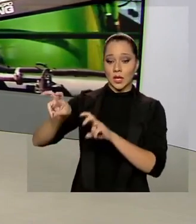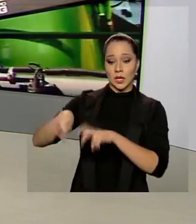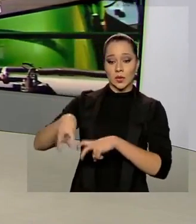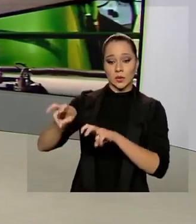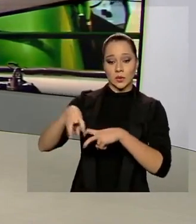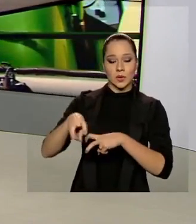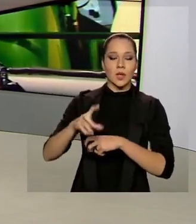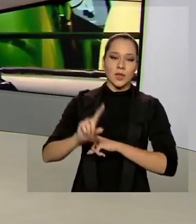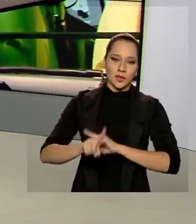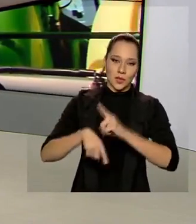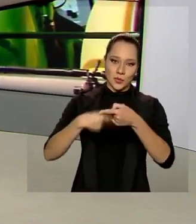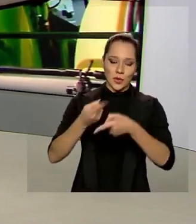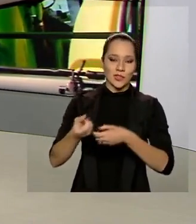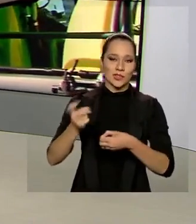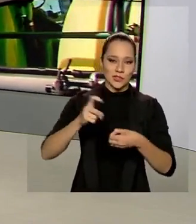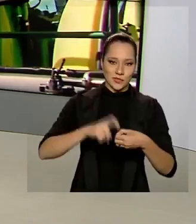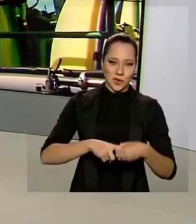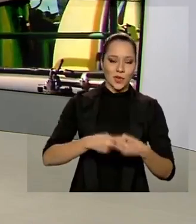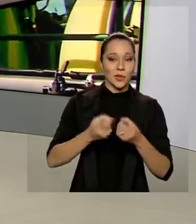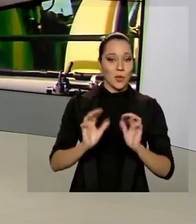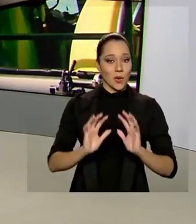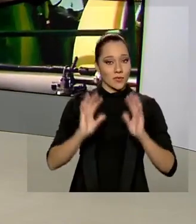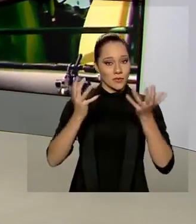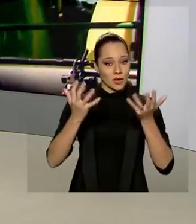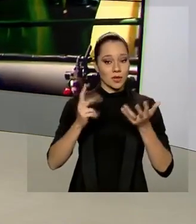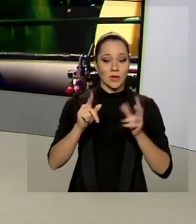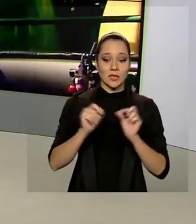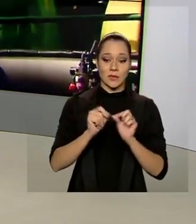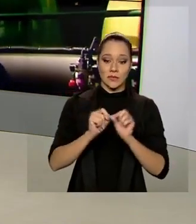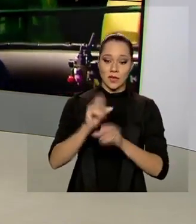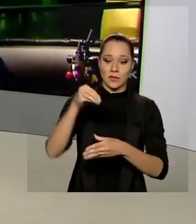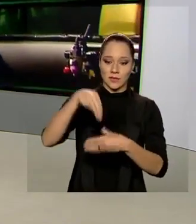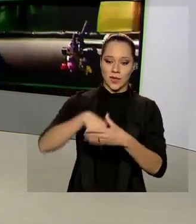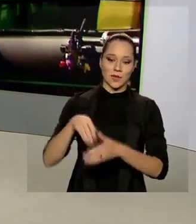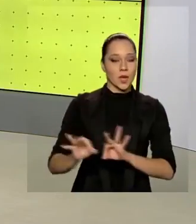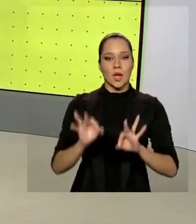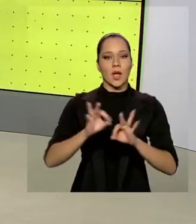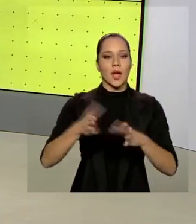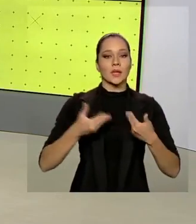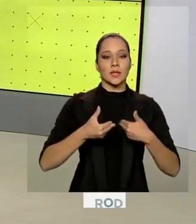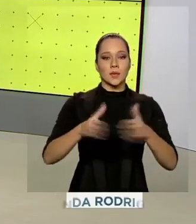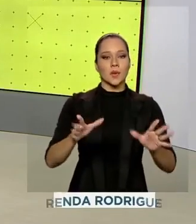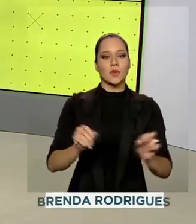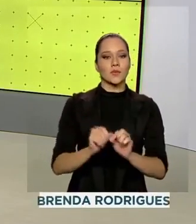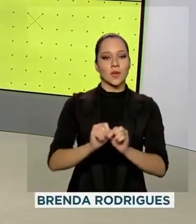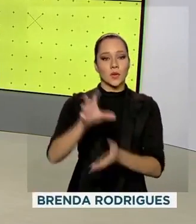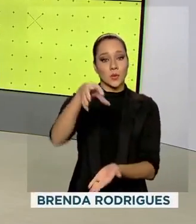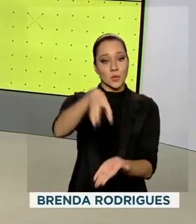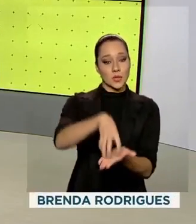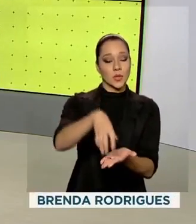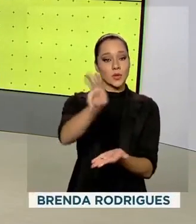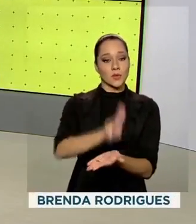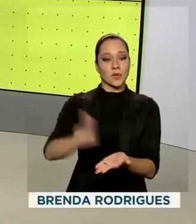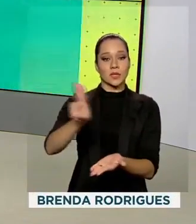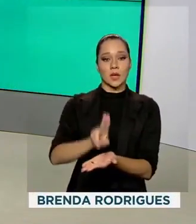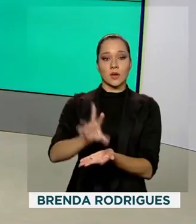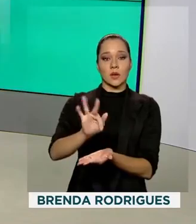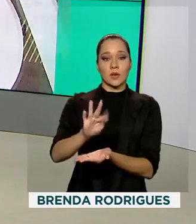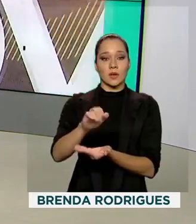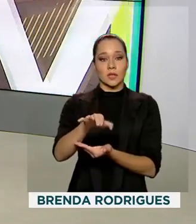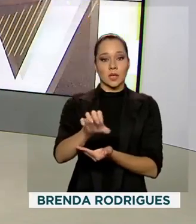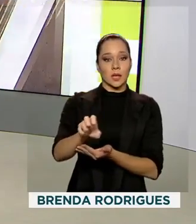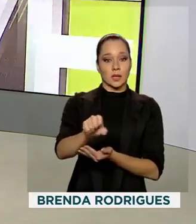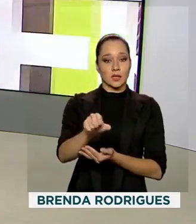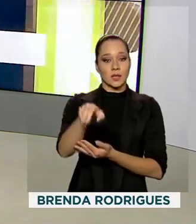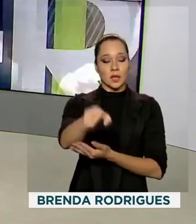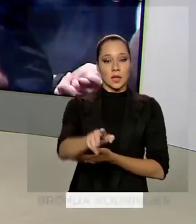agricultura. Daqui a pouquinho a gente volta então com um evento que será realizado lá dentro. Até mais. Cerimônia realizada no Centro Universitário Facens, lá em Sorocaba,